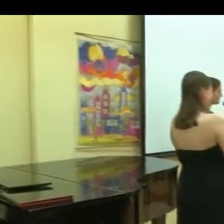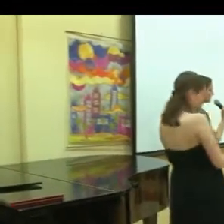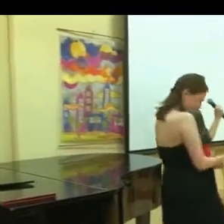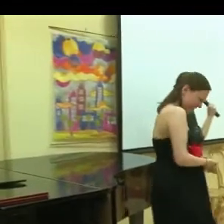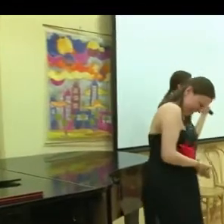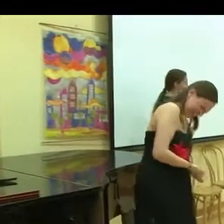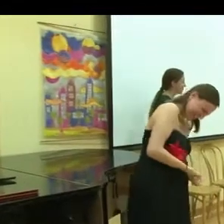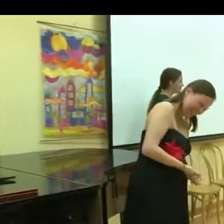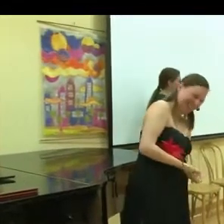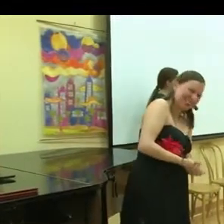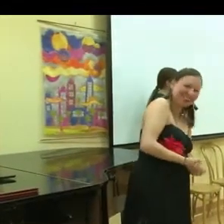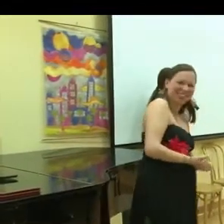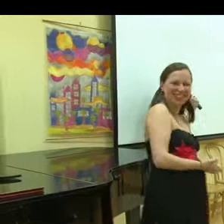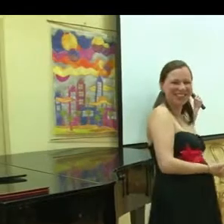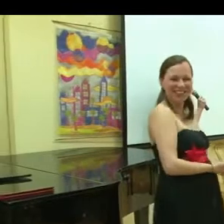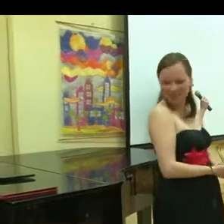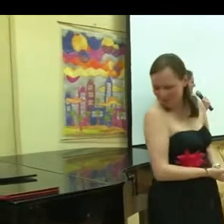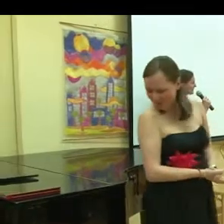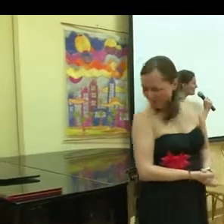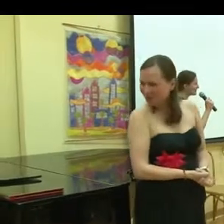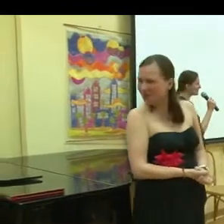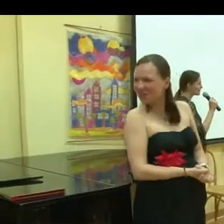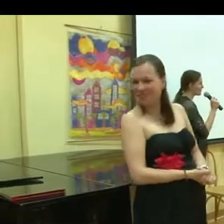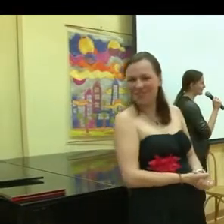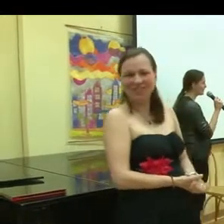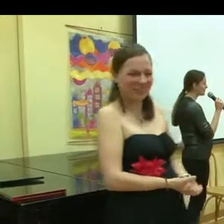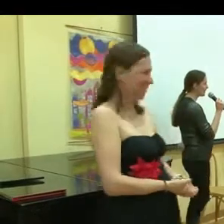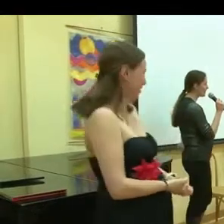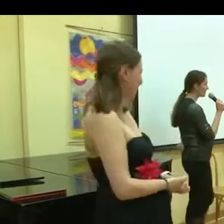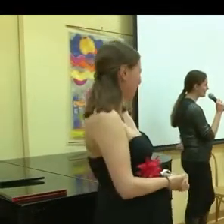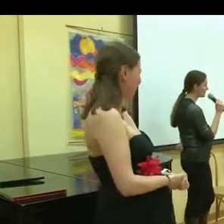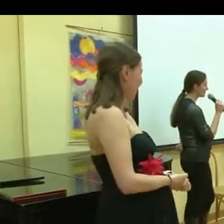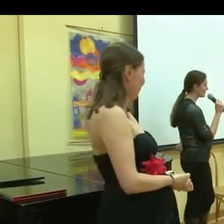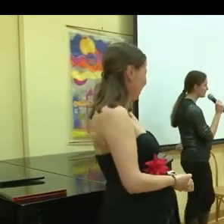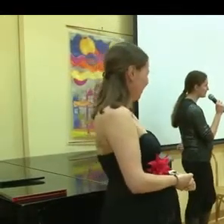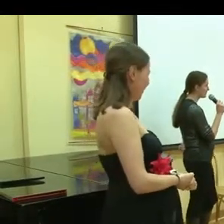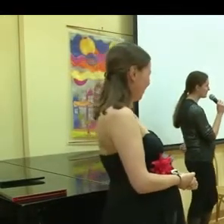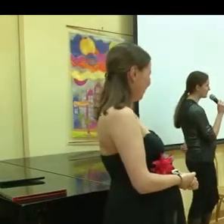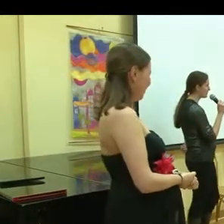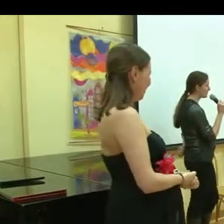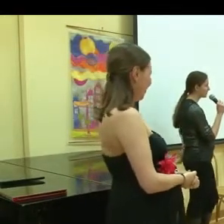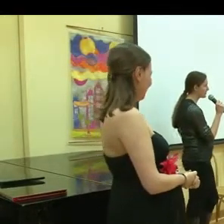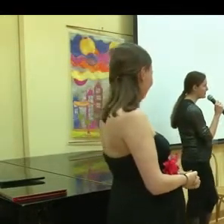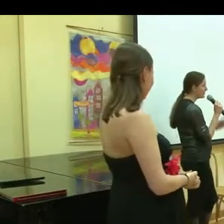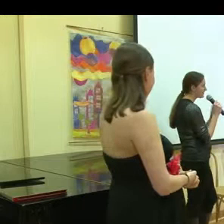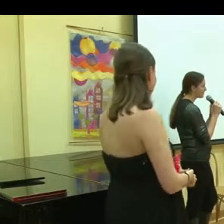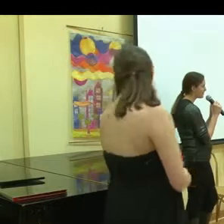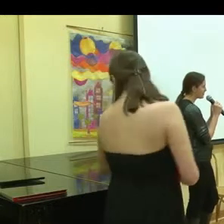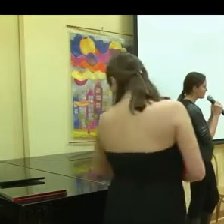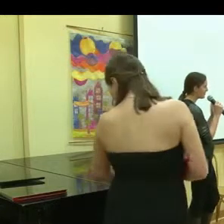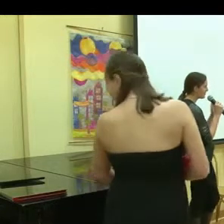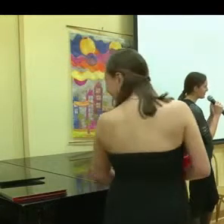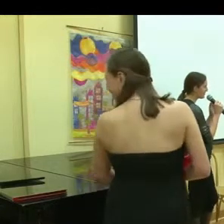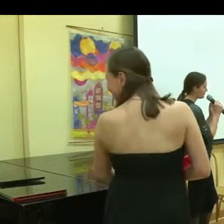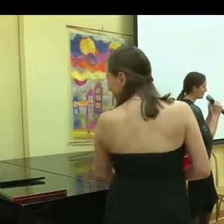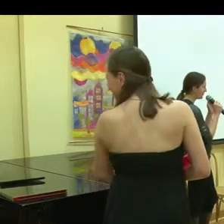przetykane siwizną, tak naprawdę. Tylko troszeczkę, tylko trochę na skroniach i odrobinę z przodu, ale to jest bardzo wyraźne. Włosy są krótkie